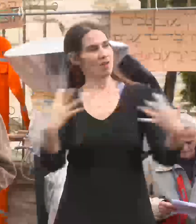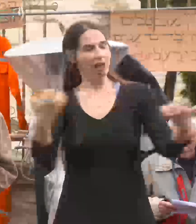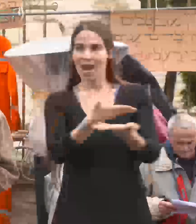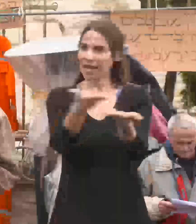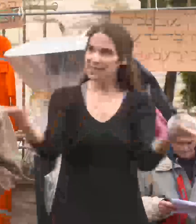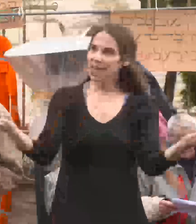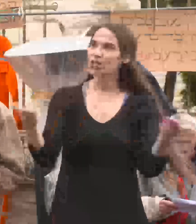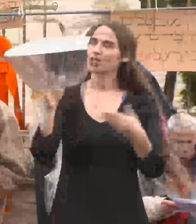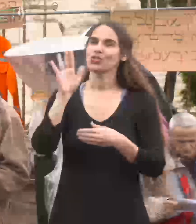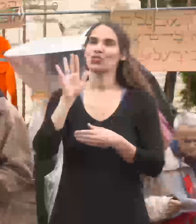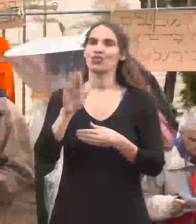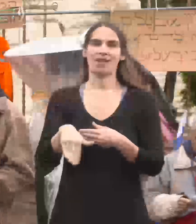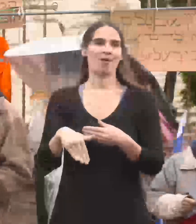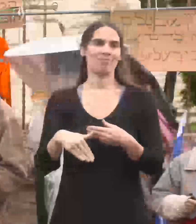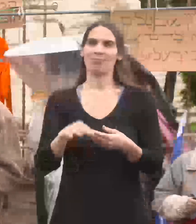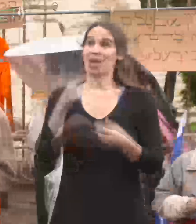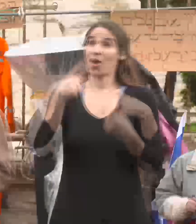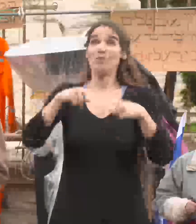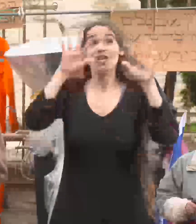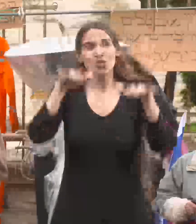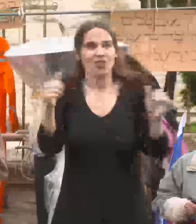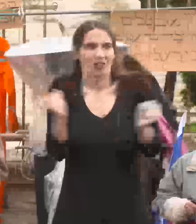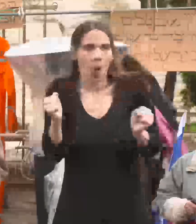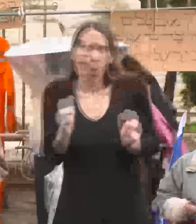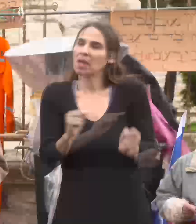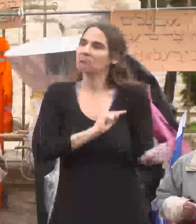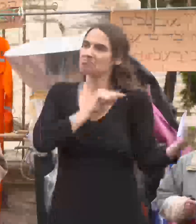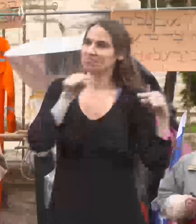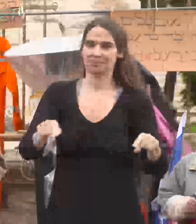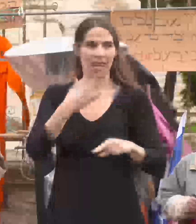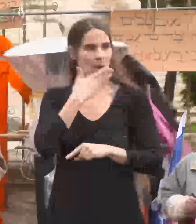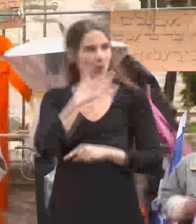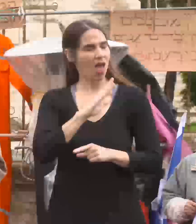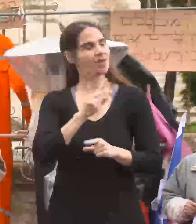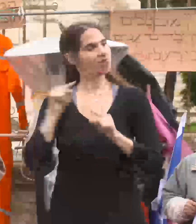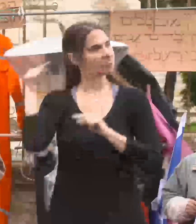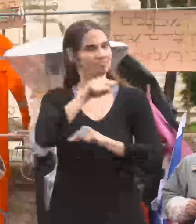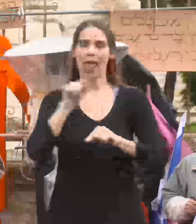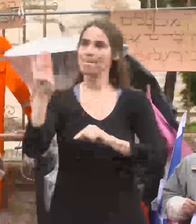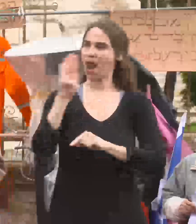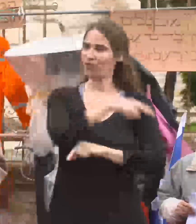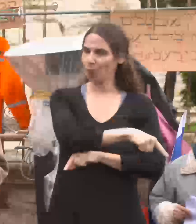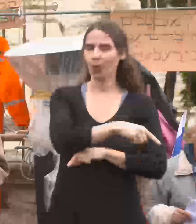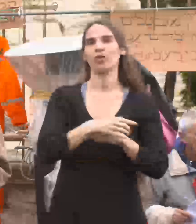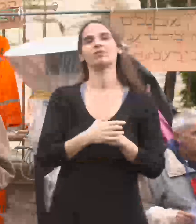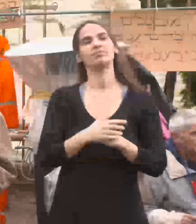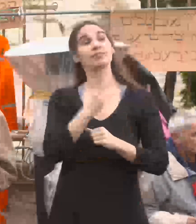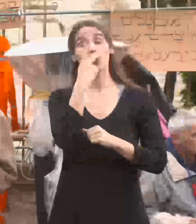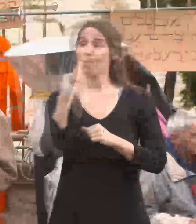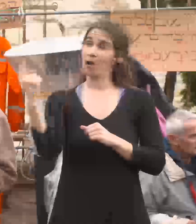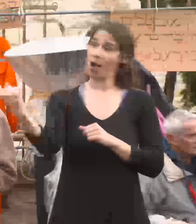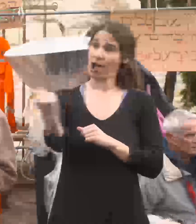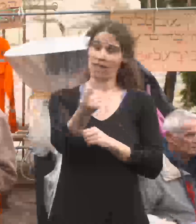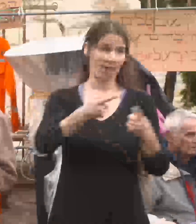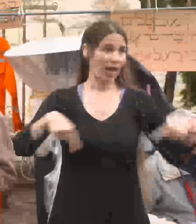שכזה שגם בכזה יום גשום וחורפי מגיע לכאן לירושלים ועולה לבלפור. אני רואה בכל אחת